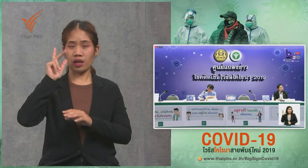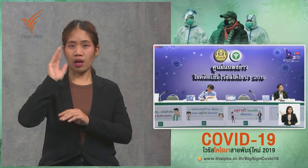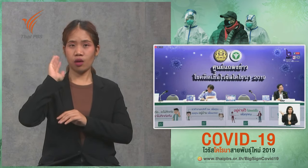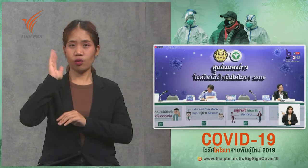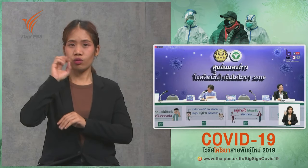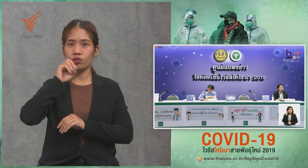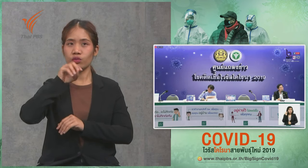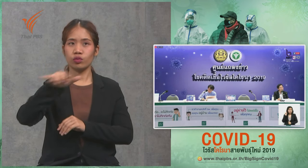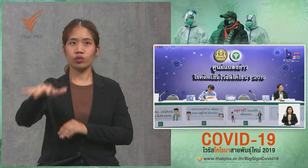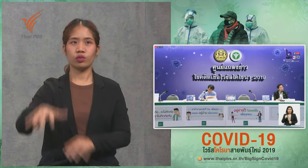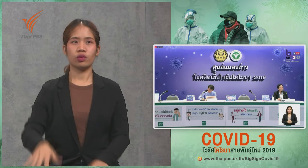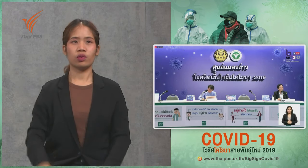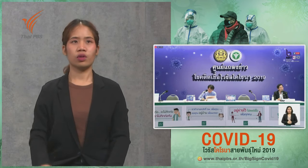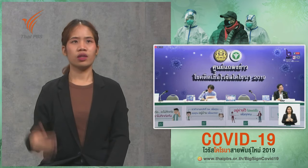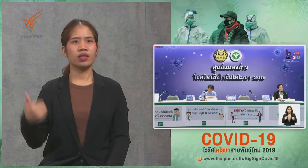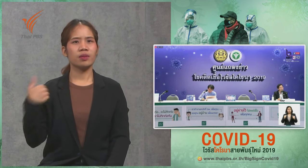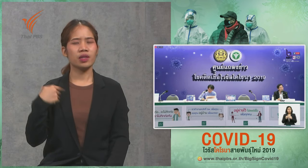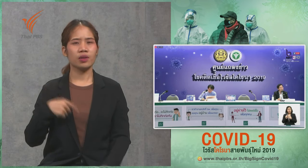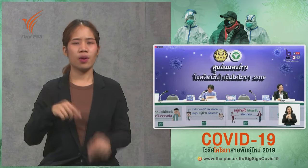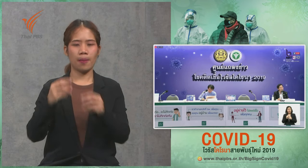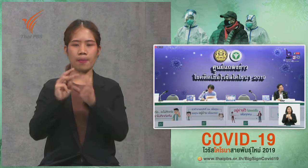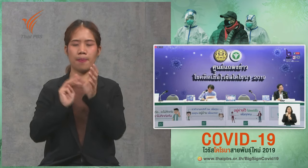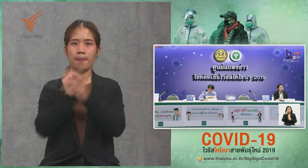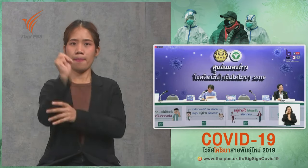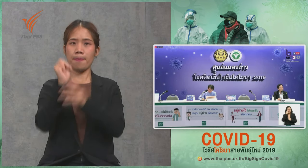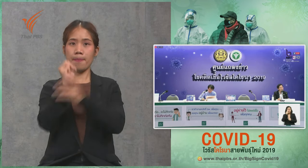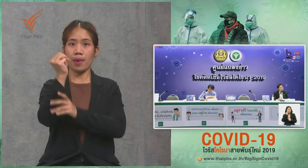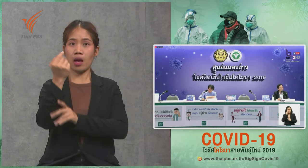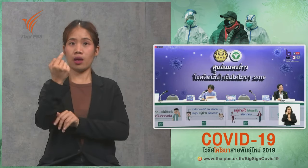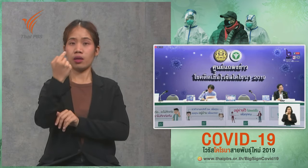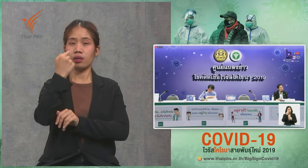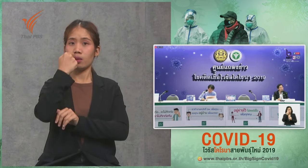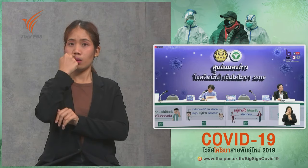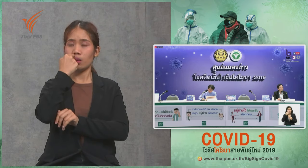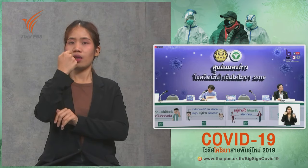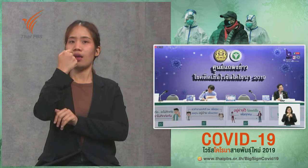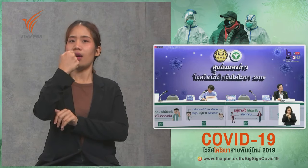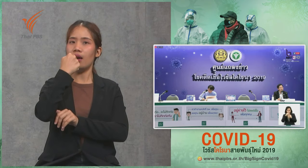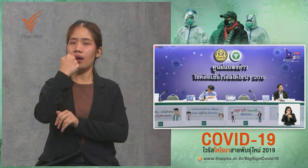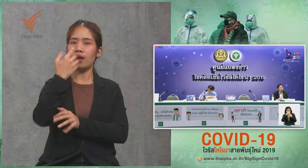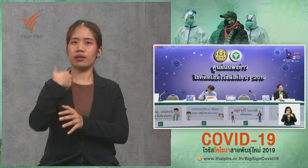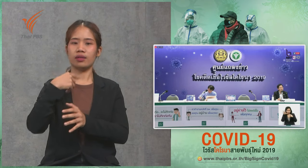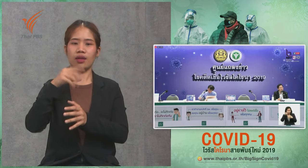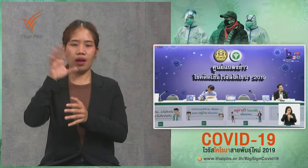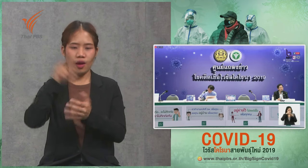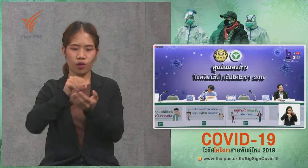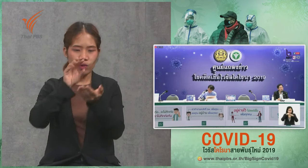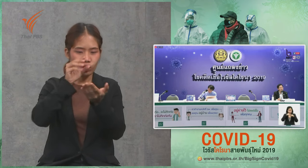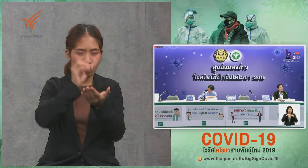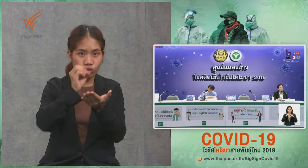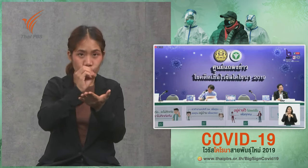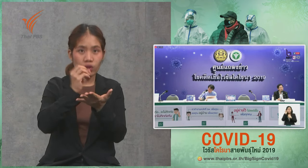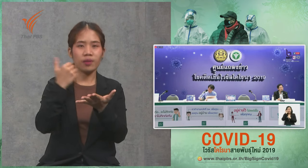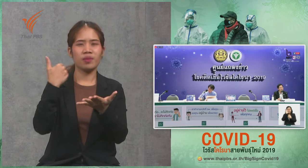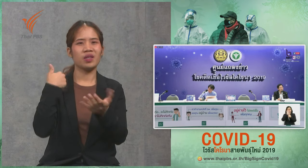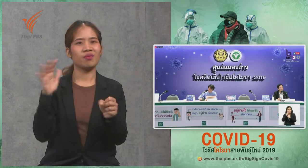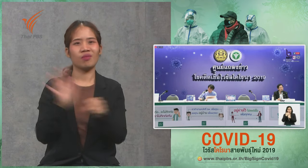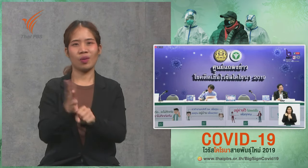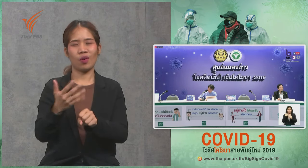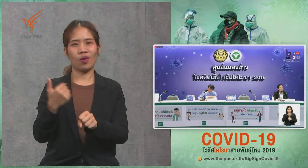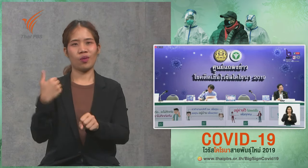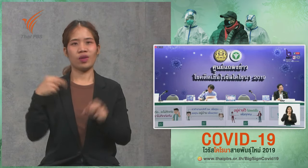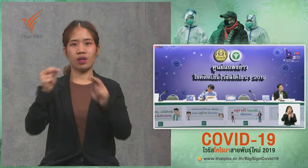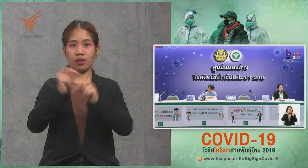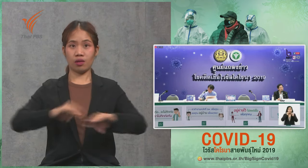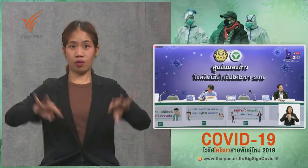ที่ในการหาสารคัดหลั่งในโพรงจมูกอะค่ะเริ่มไม่เพียงพอมีโรงพยาบาลแห่งหนึ่งในจังหวัดนครปฐมทั้งโรงพยาบาลมีไม้ส